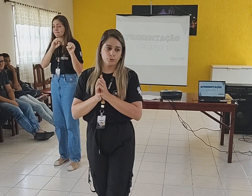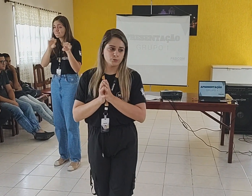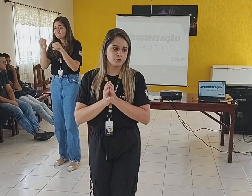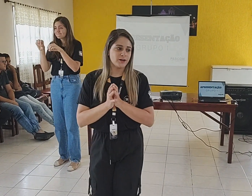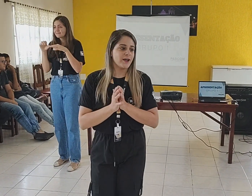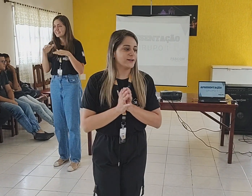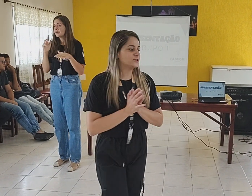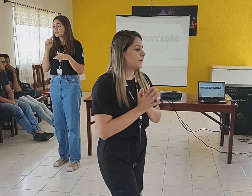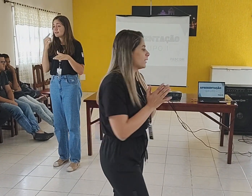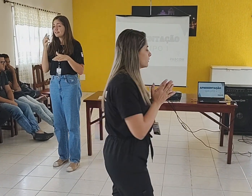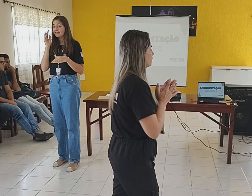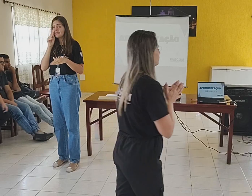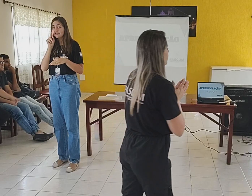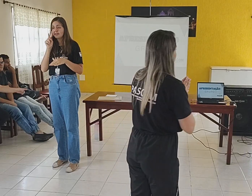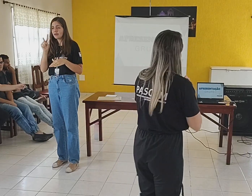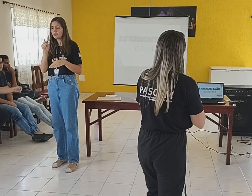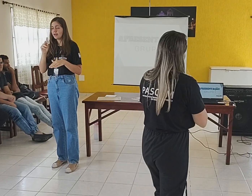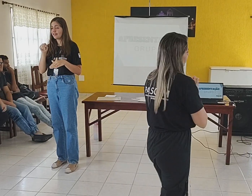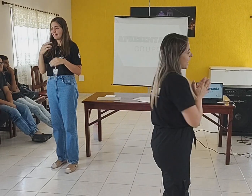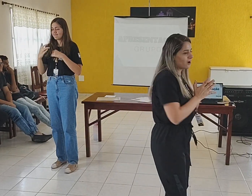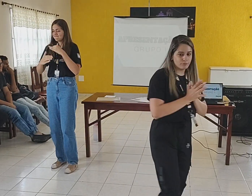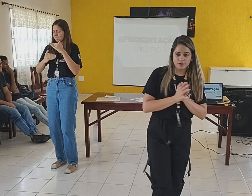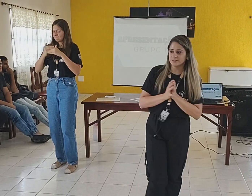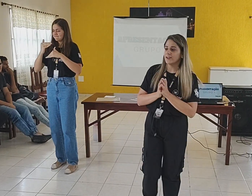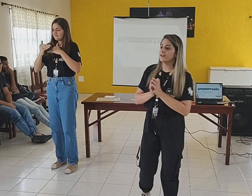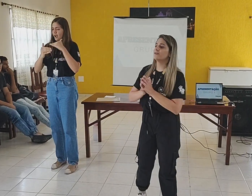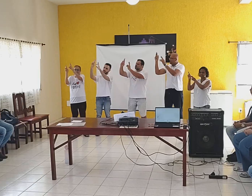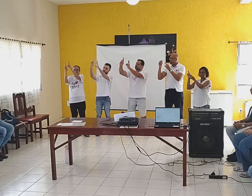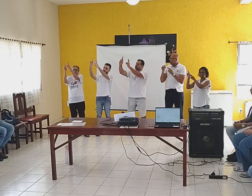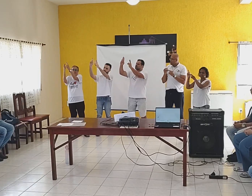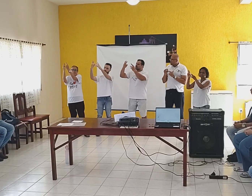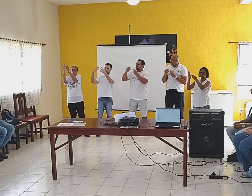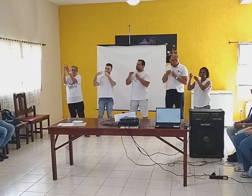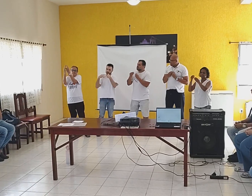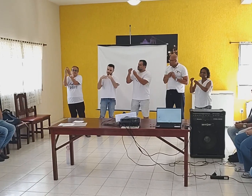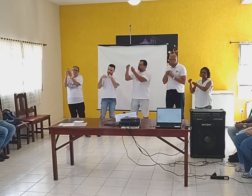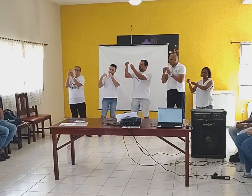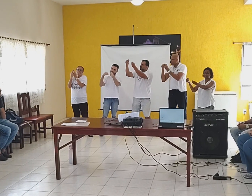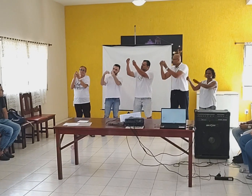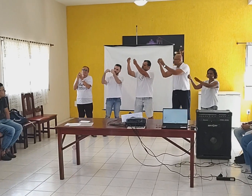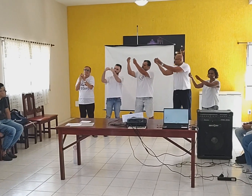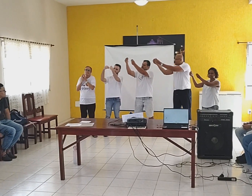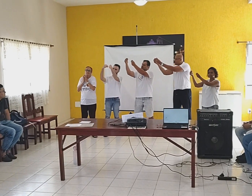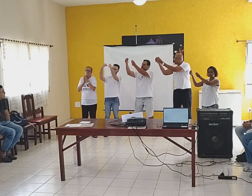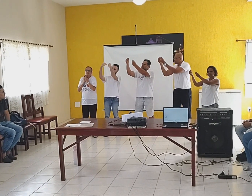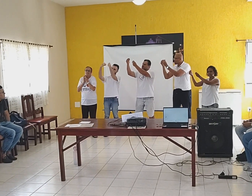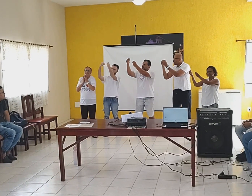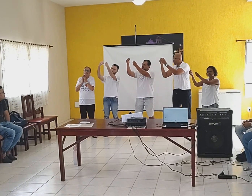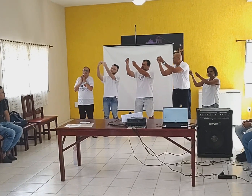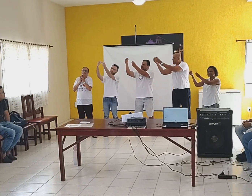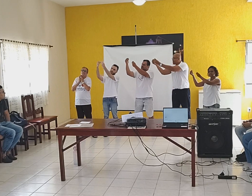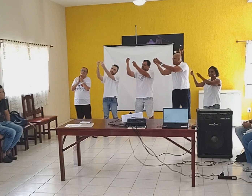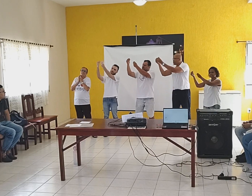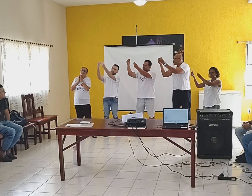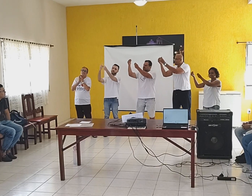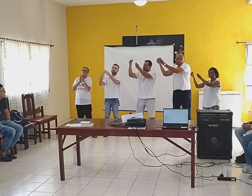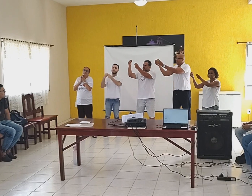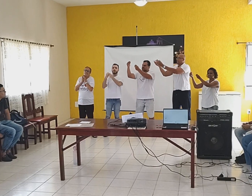Acompanhamos uma aula do curso de Libras. Neste dia, os grupos de alunos apresentaram seus trabalhos passados pelos